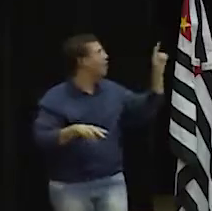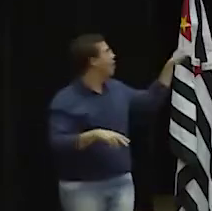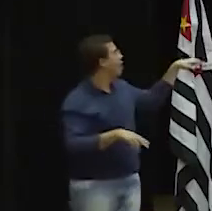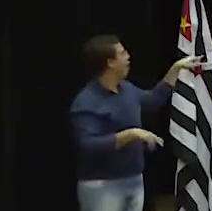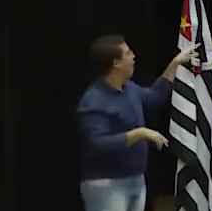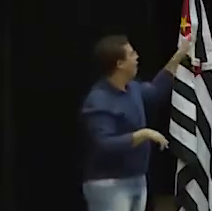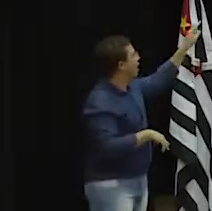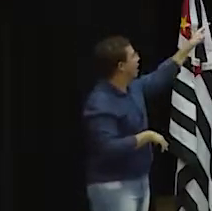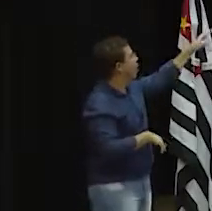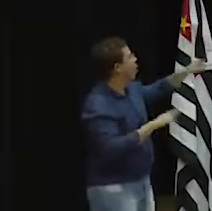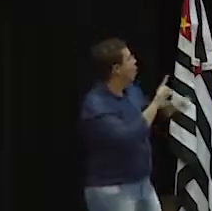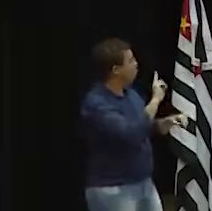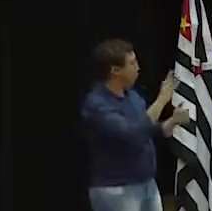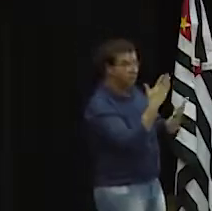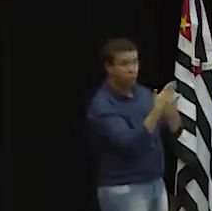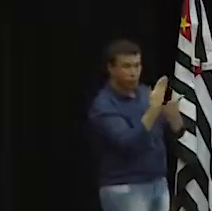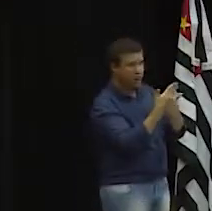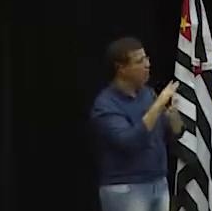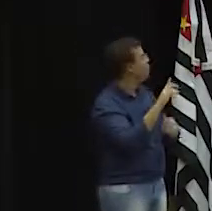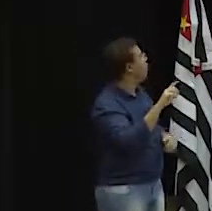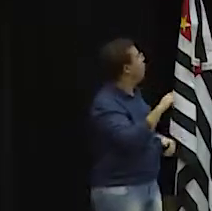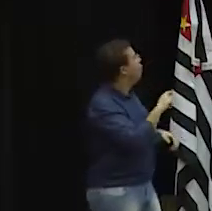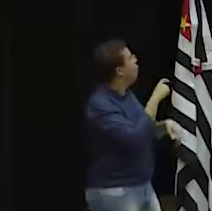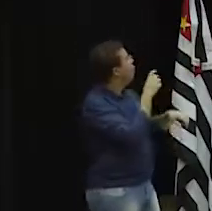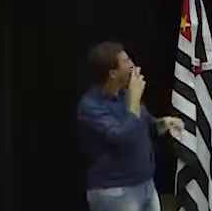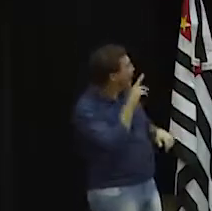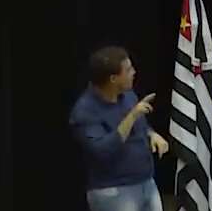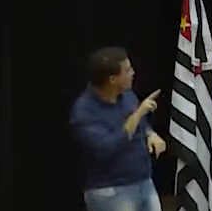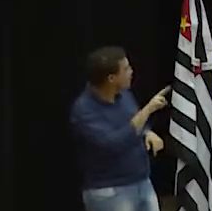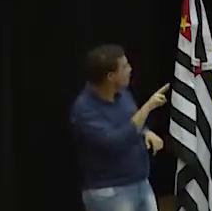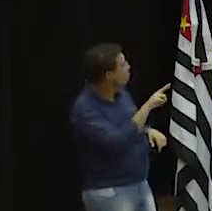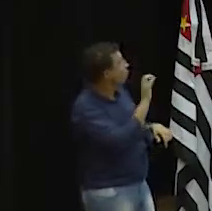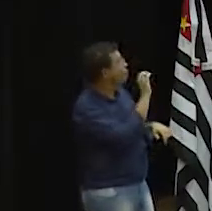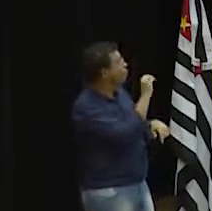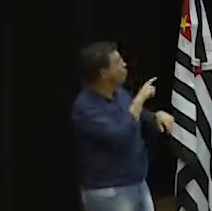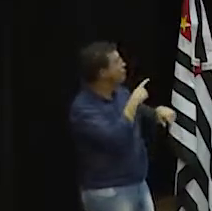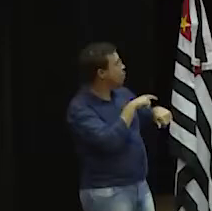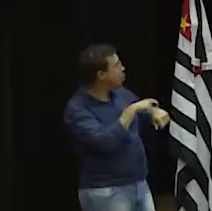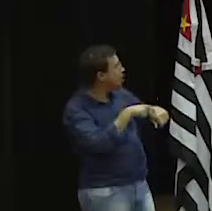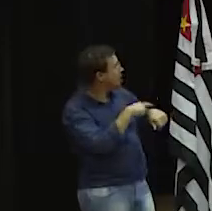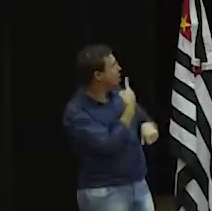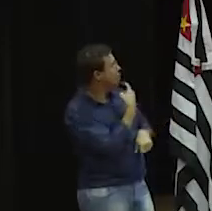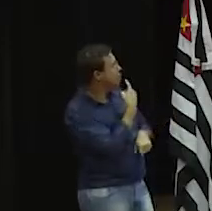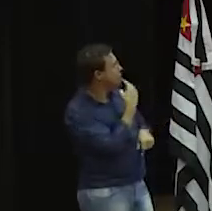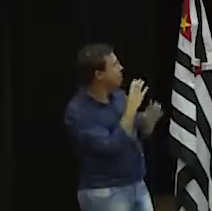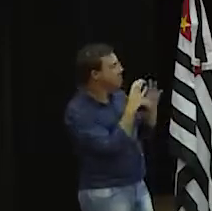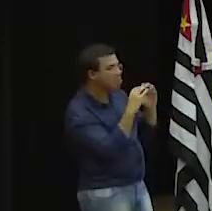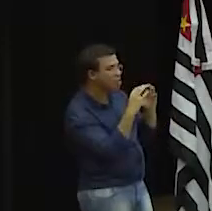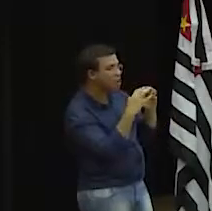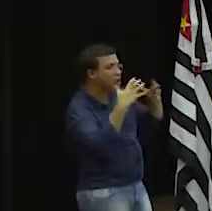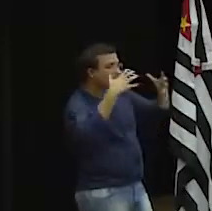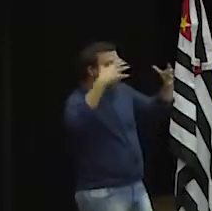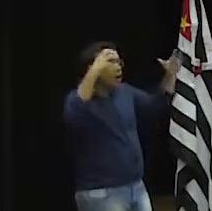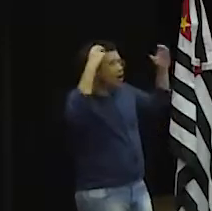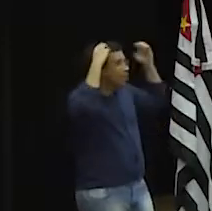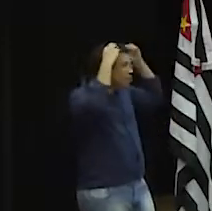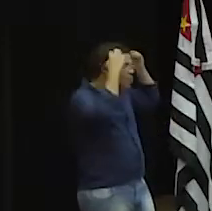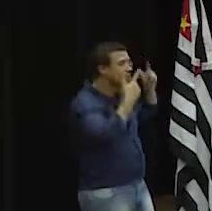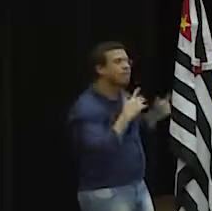entendi. O nome do livro é O Ratinho, o Morango Vermelho Maduro e o Grande Urso